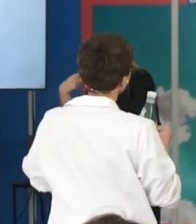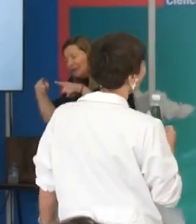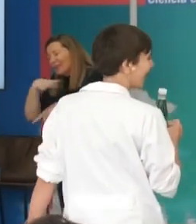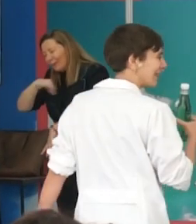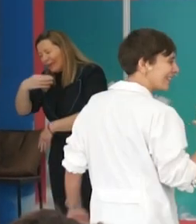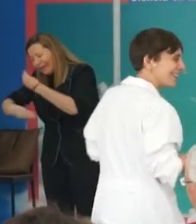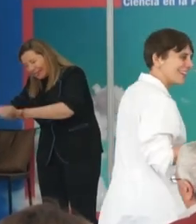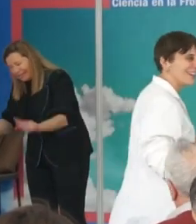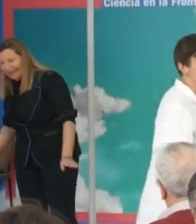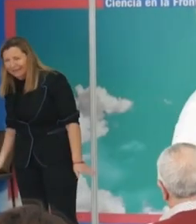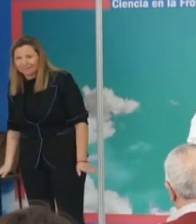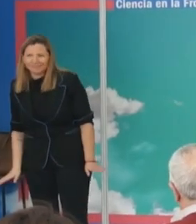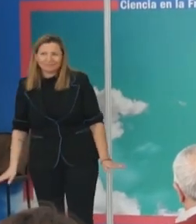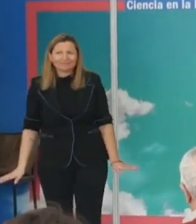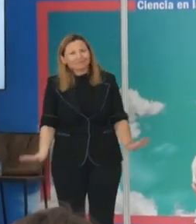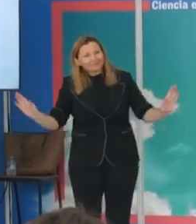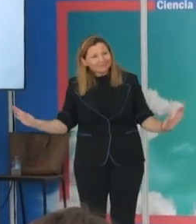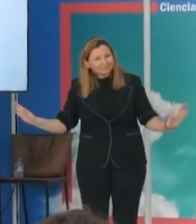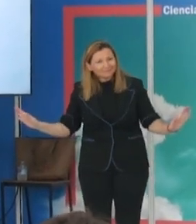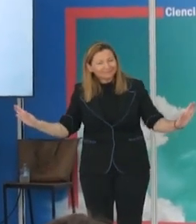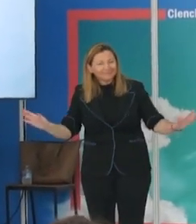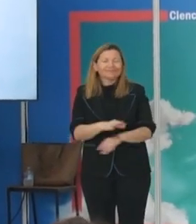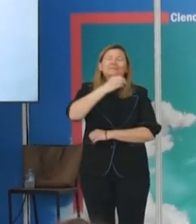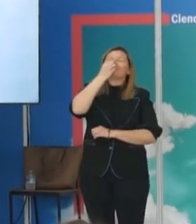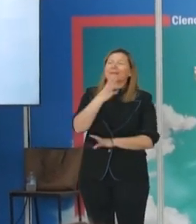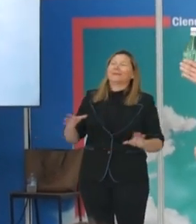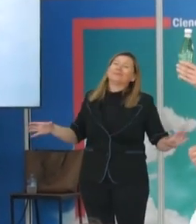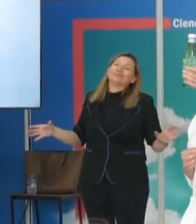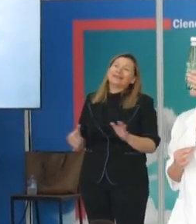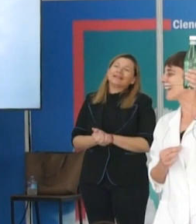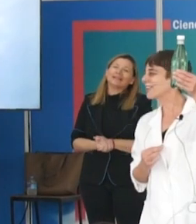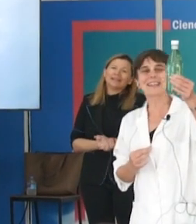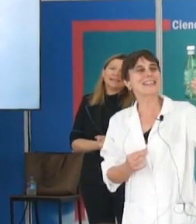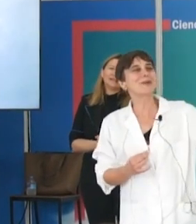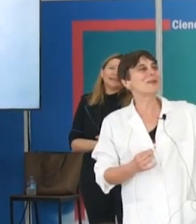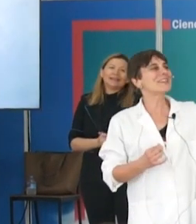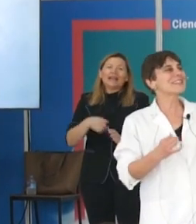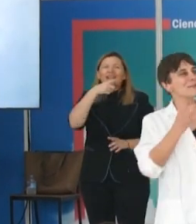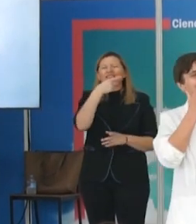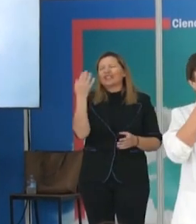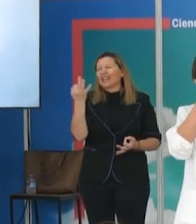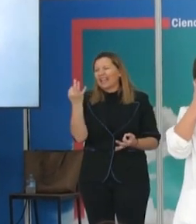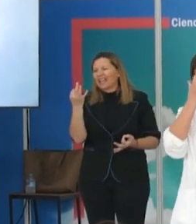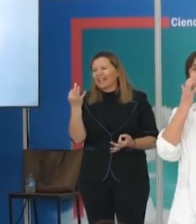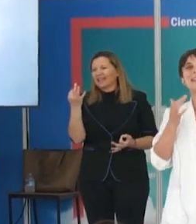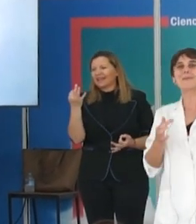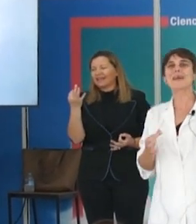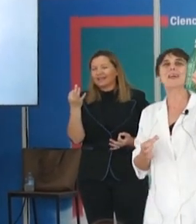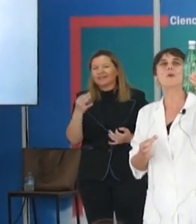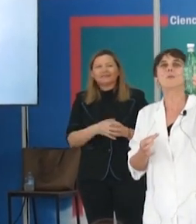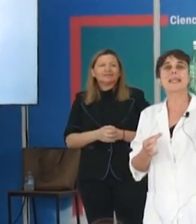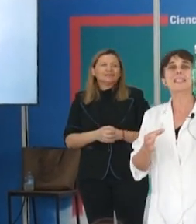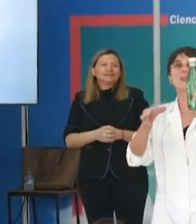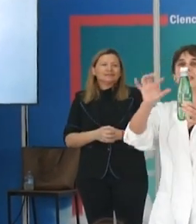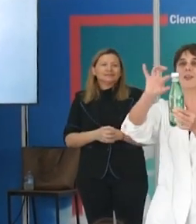Vamos, a ver. Bien, a ver. Bueno, ¿qué es lo que tenemos? Simplemente lo único que tenemos